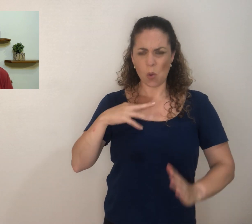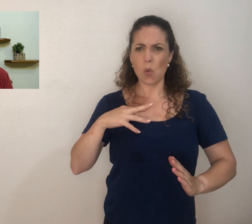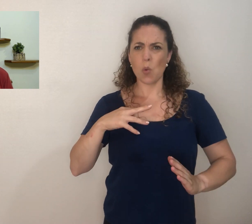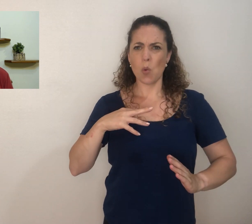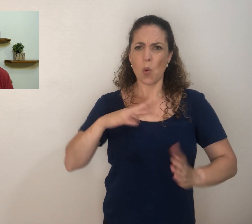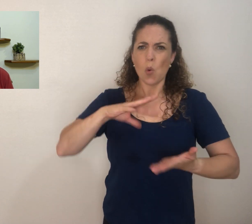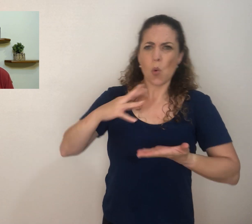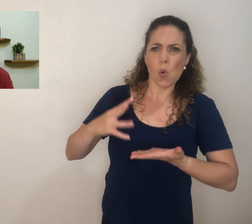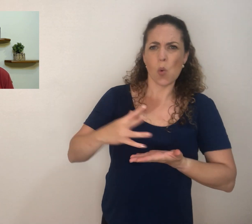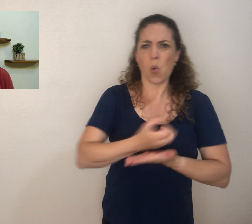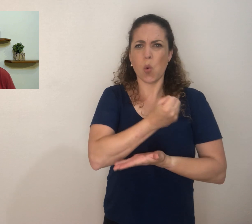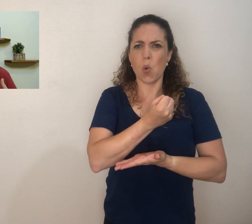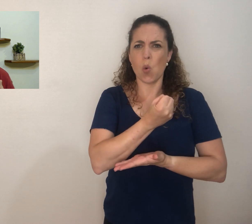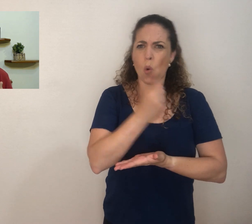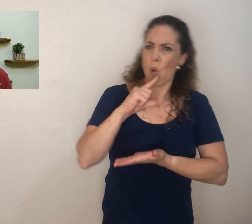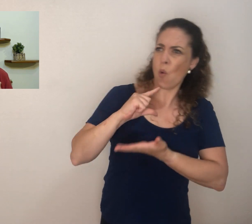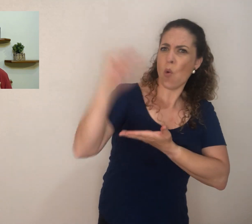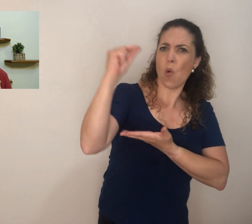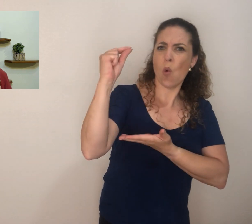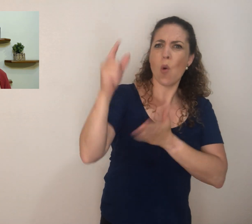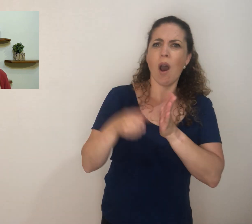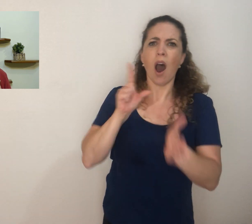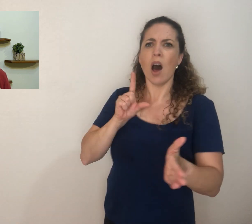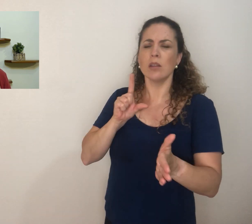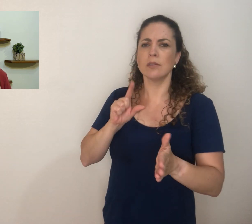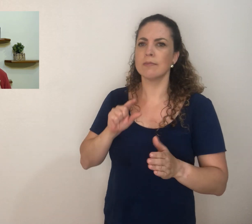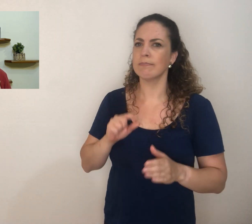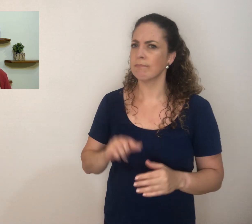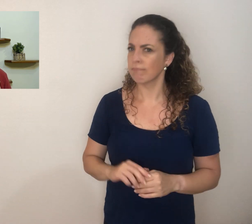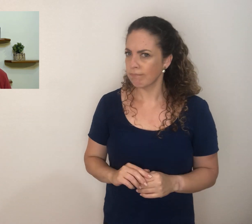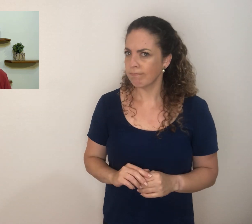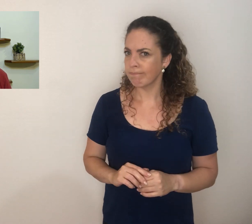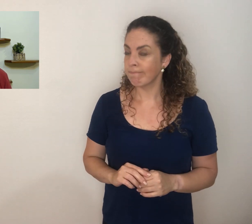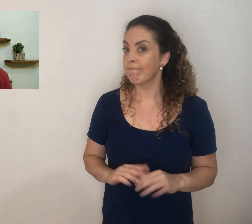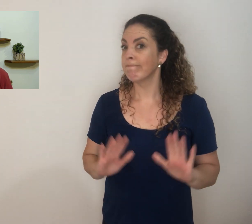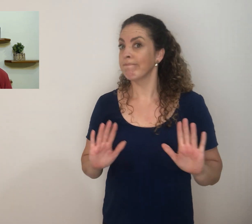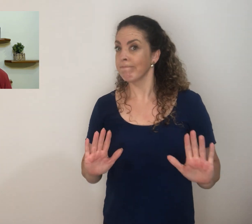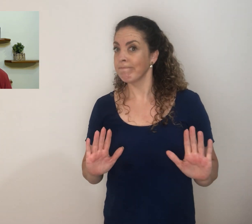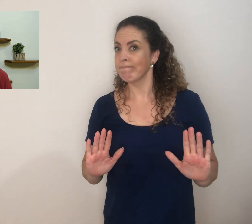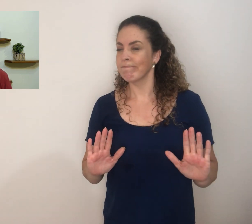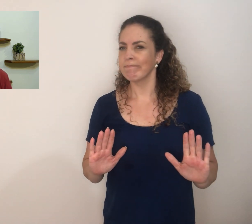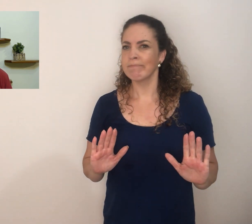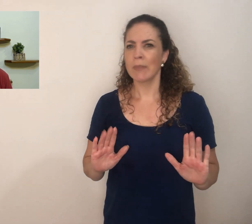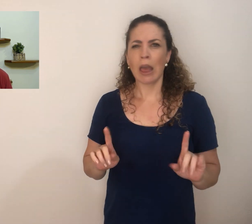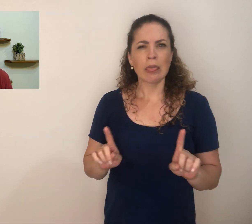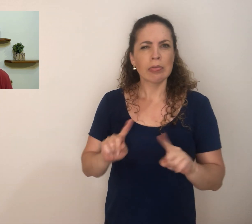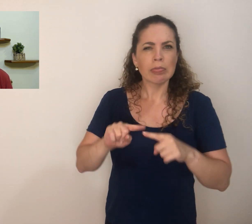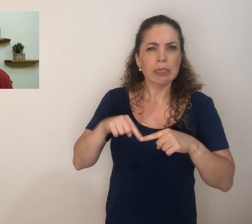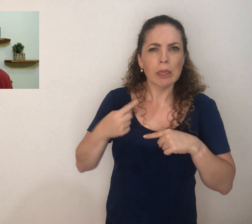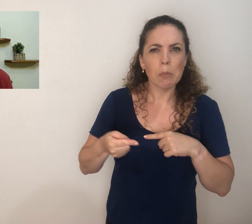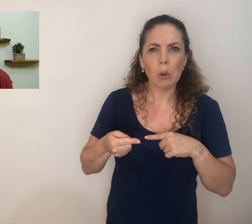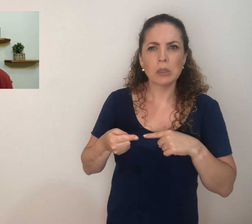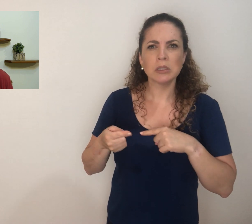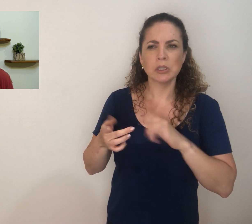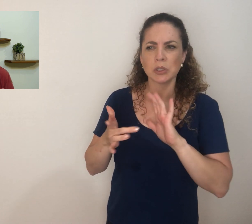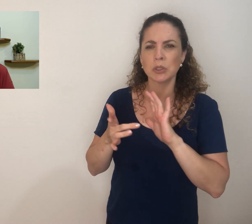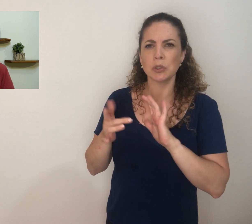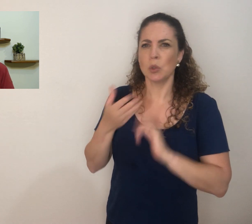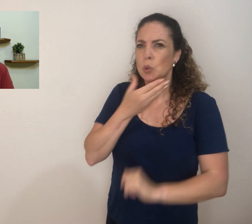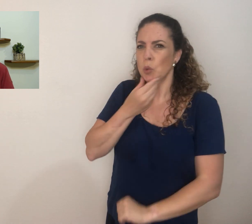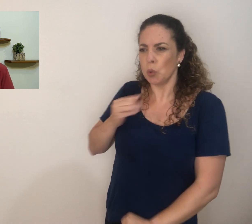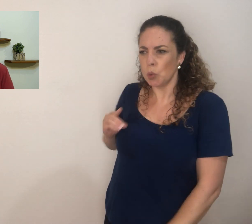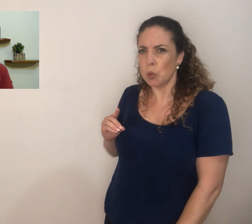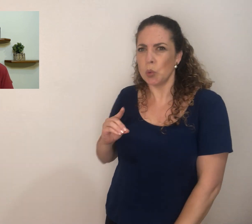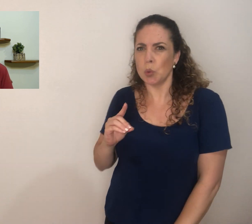anticristo se revelar, porque eles vão pensar assim, não é esse homem, não reconheço esse homem, porque não era para eu estar aqui quando